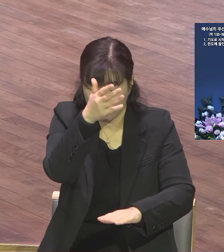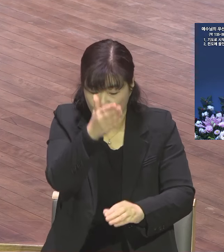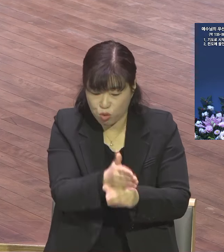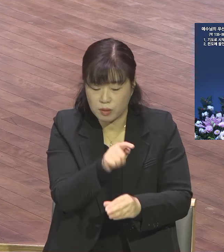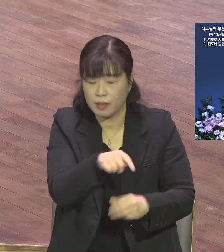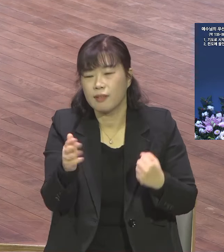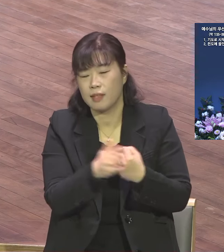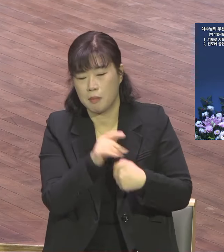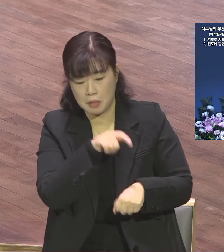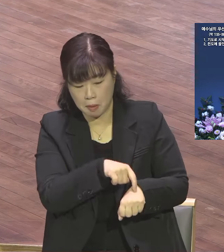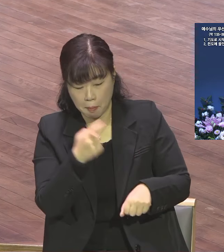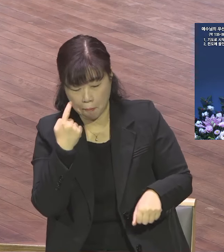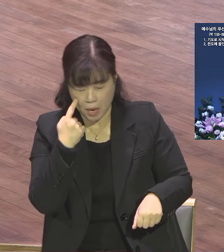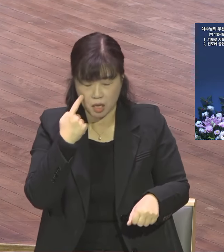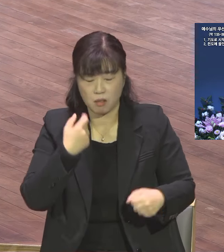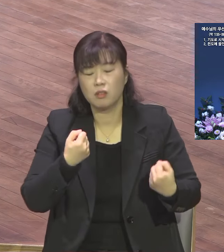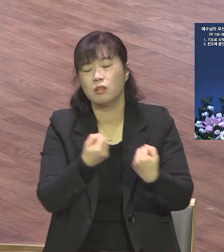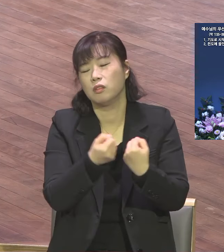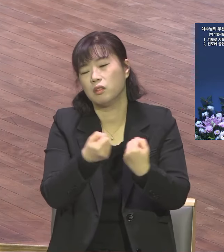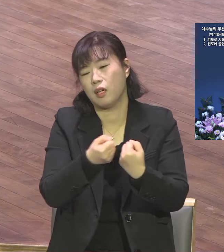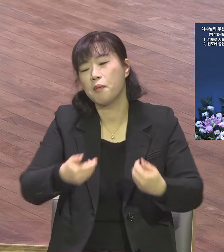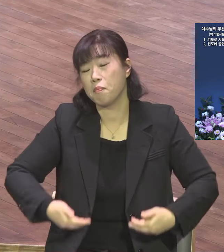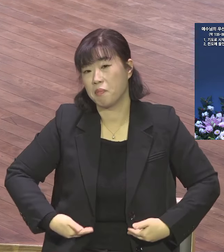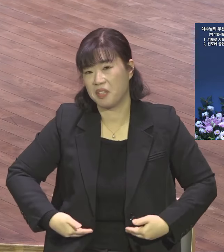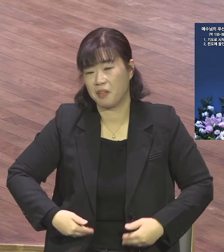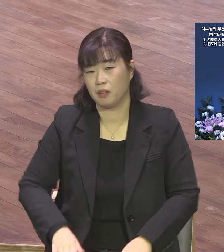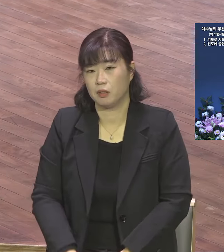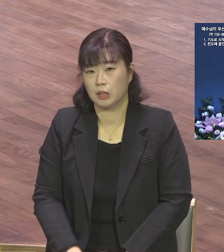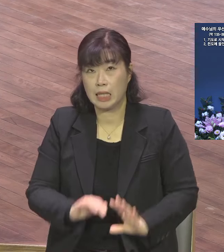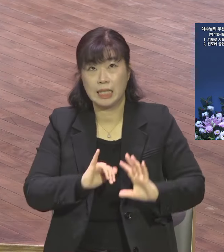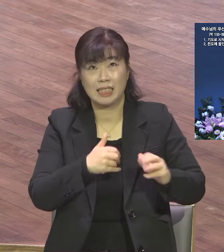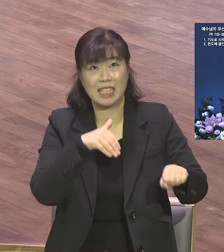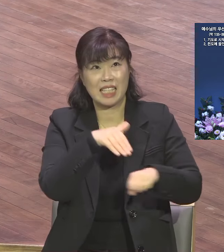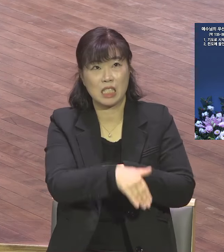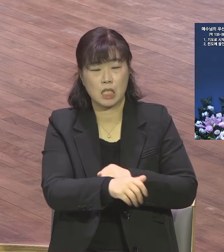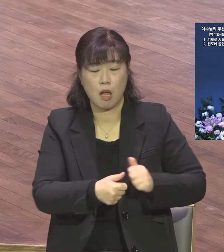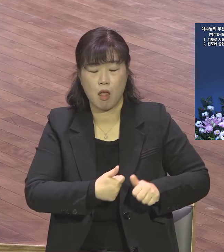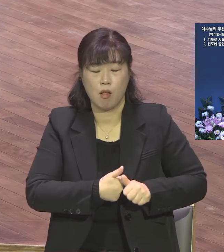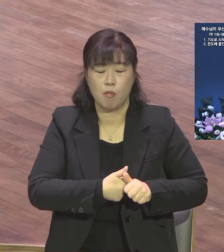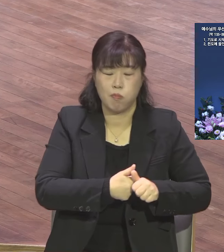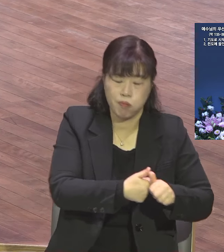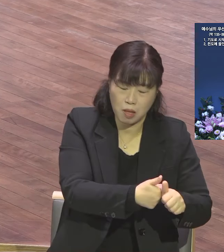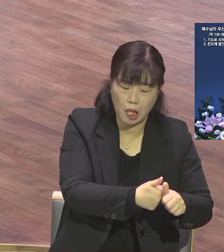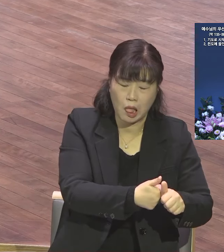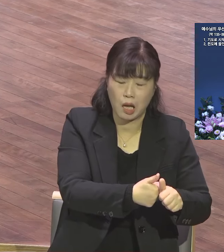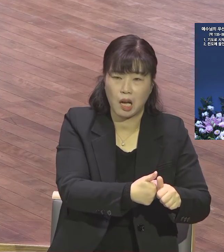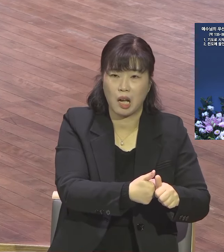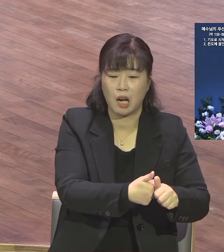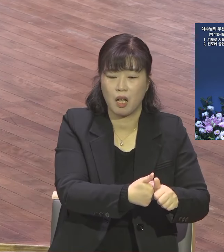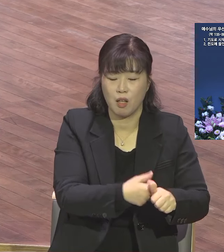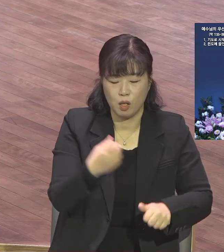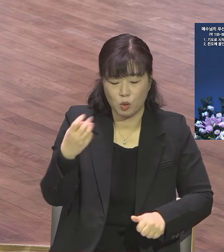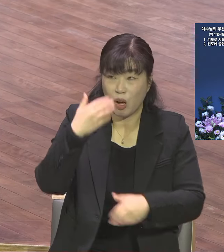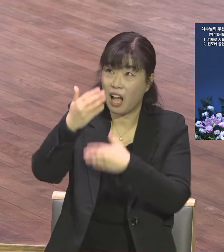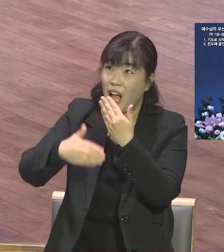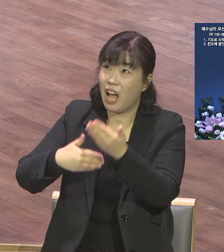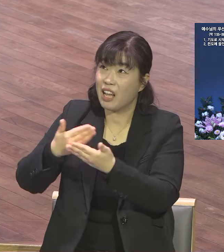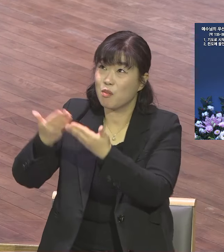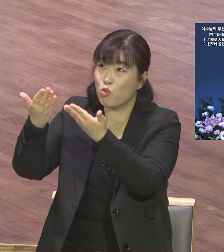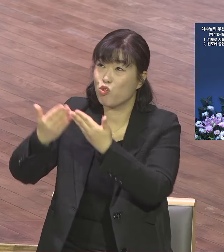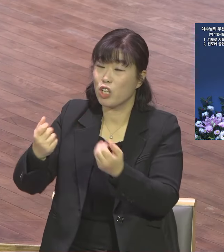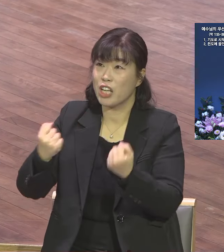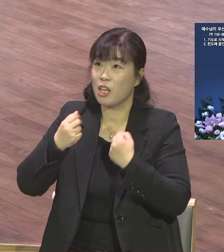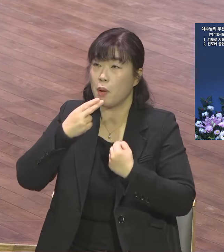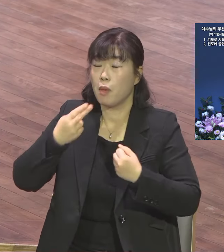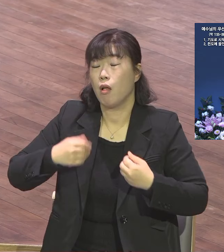하니까 하나님 자녀가 세상과 타협하고 영적 힘을 상실하고 무력한 존재로 그렇게 만들어버리면 입을